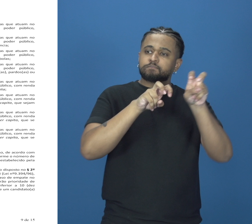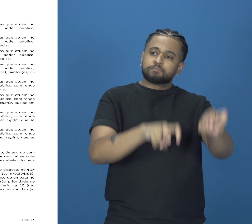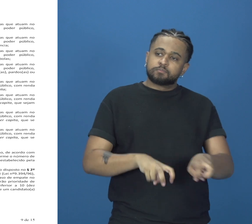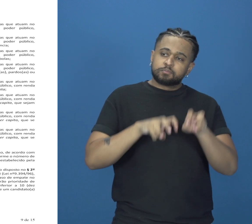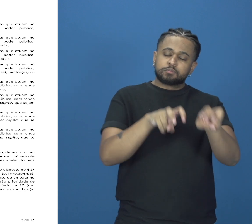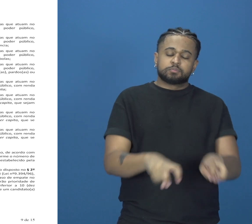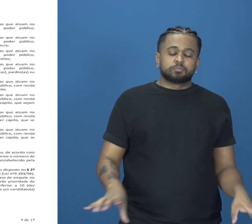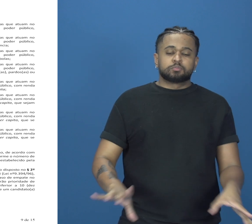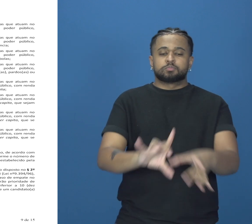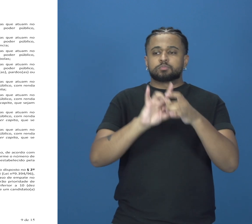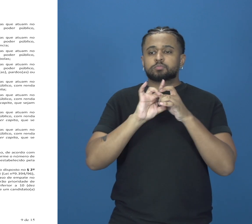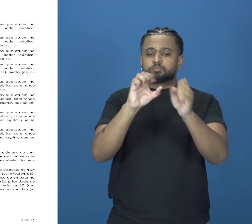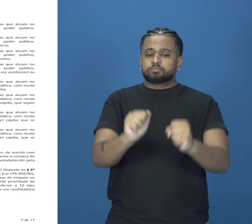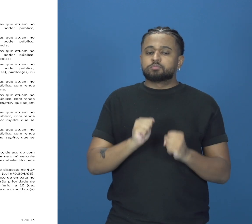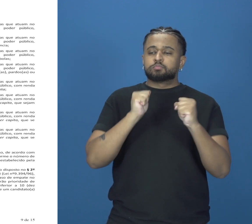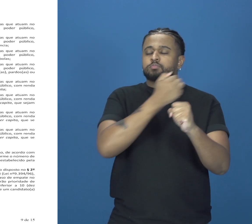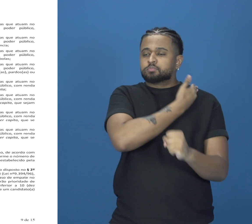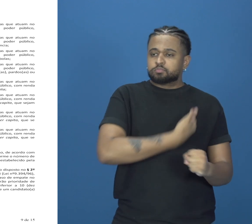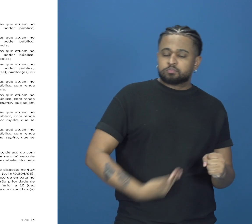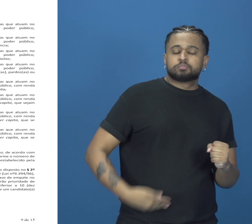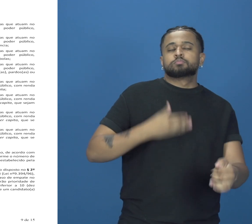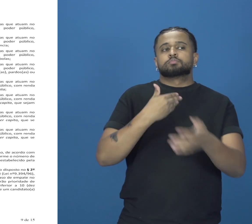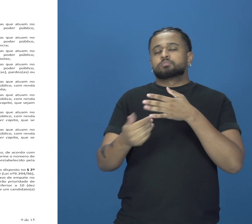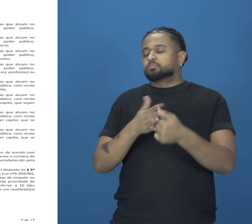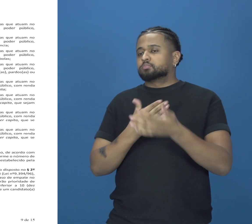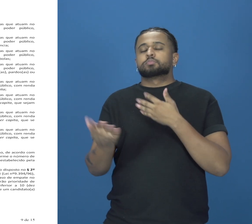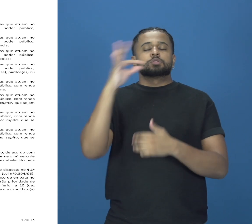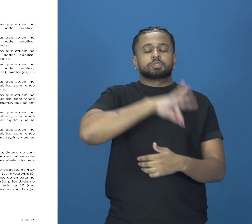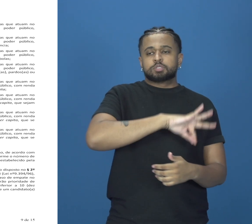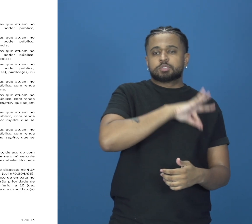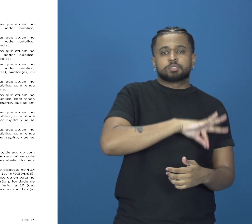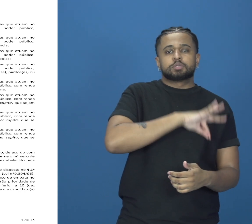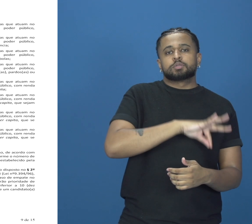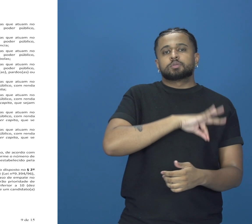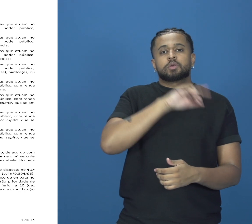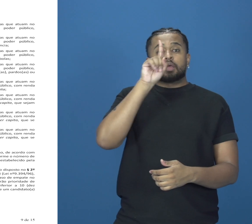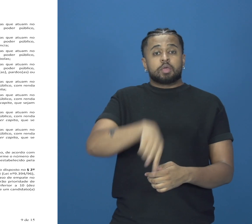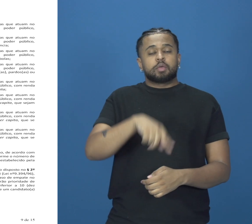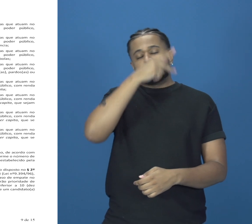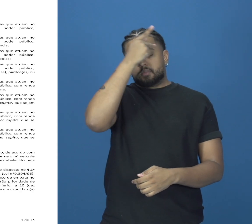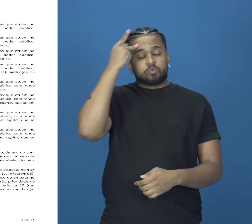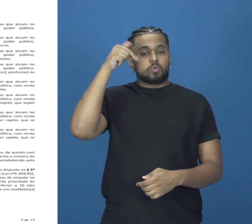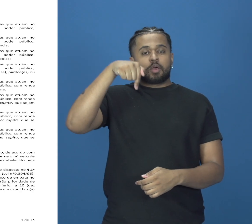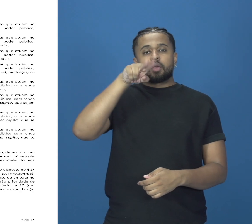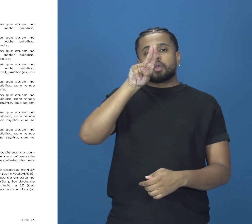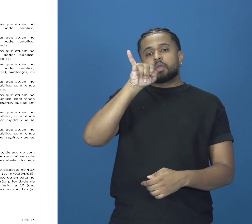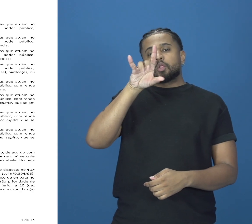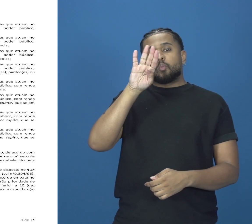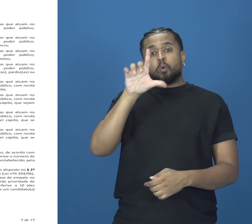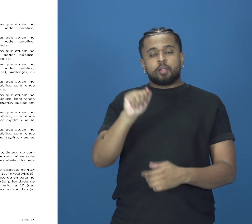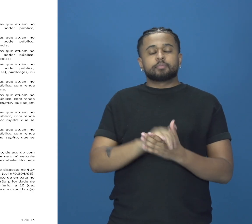campo, conveniadas com o poder público, independentemente de renda, que se autodeclararem